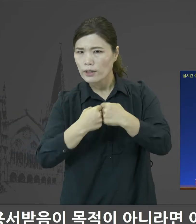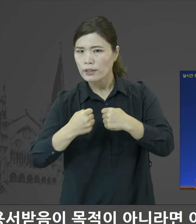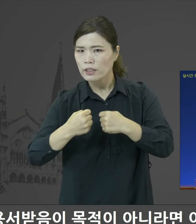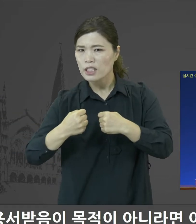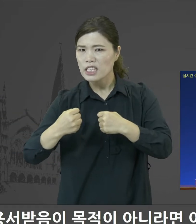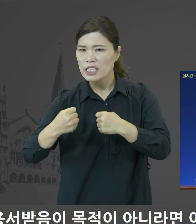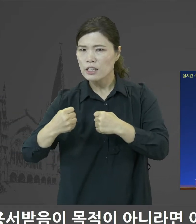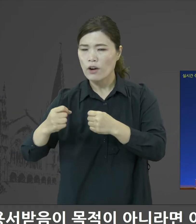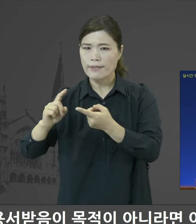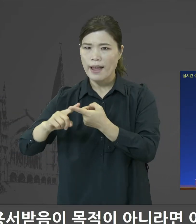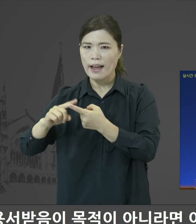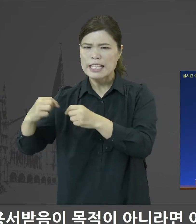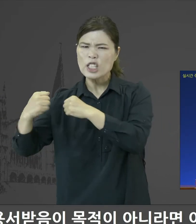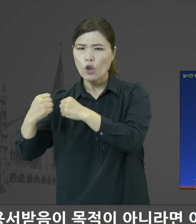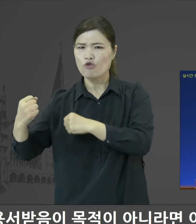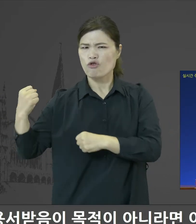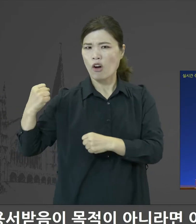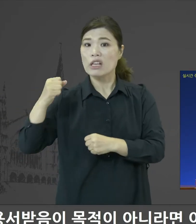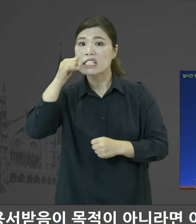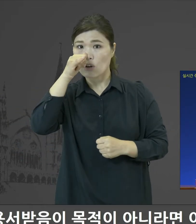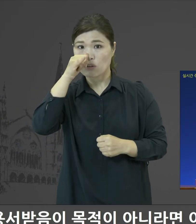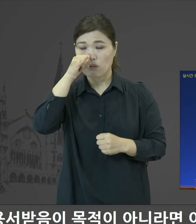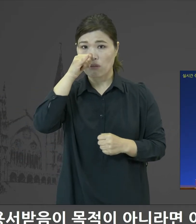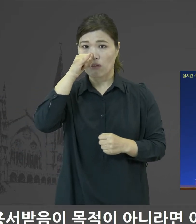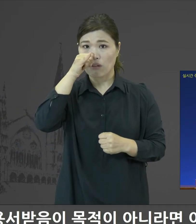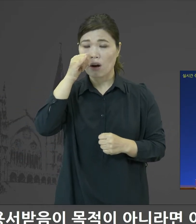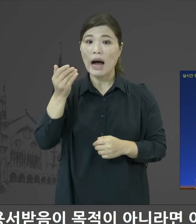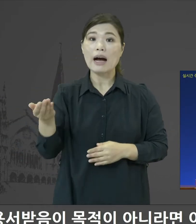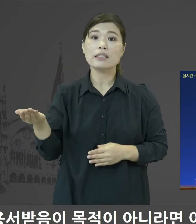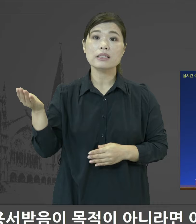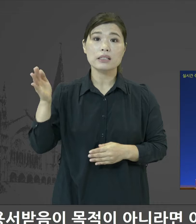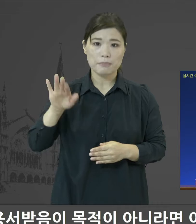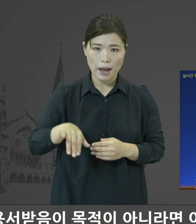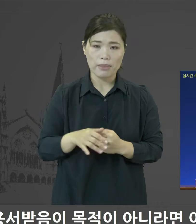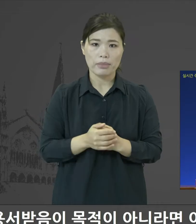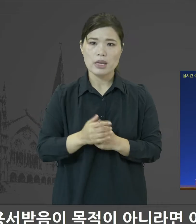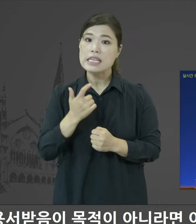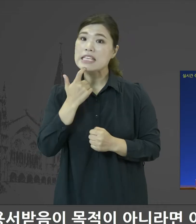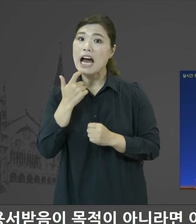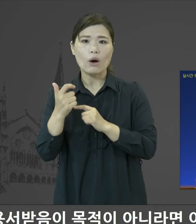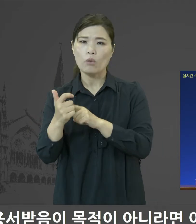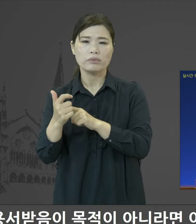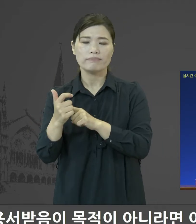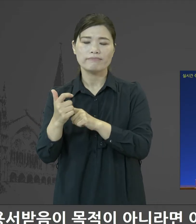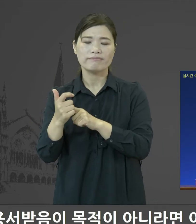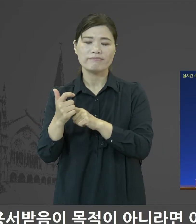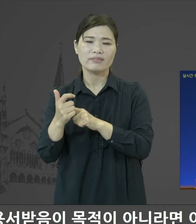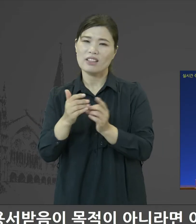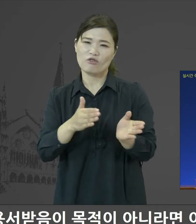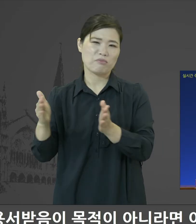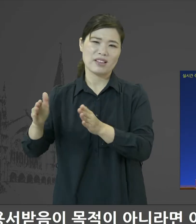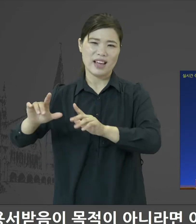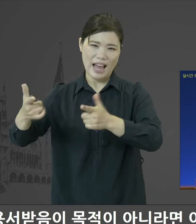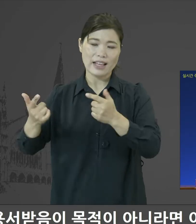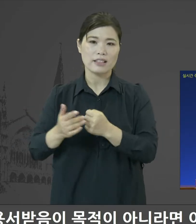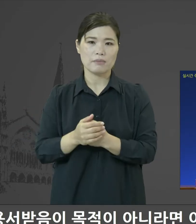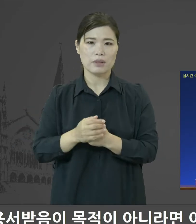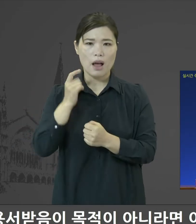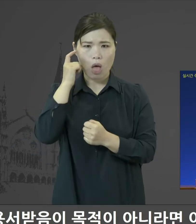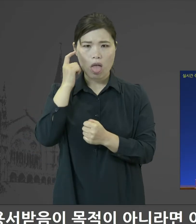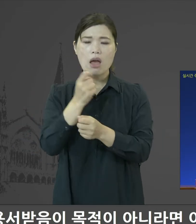수 있었으리라고 생각을 합니다. 근데 야곱은 그 일을 하지 않았습니다. 용서의